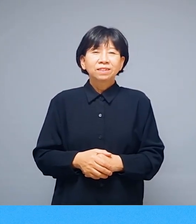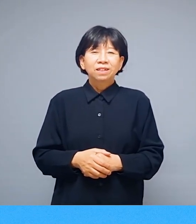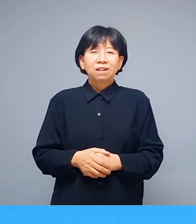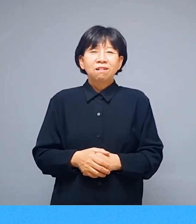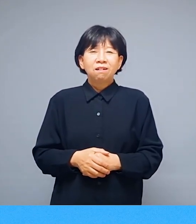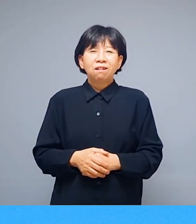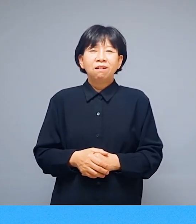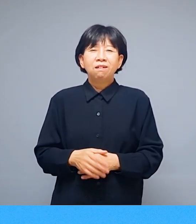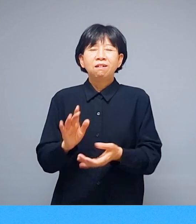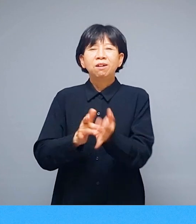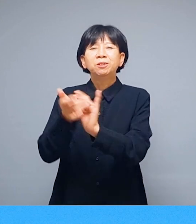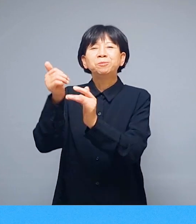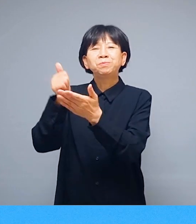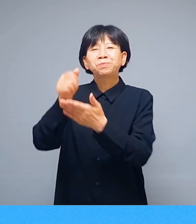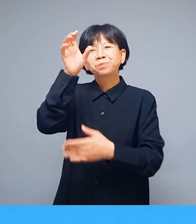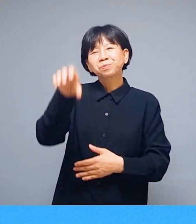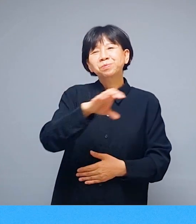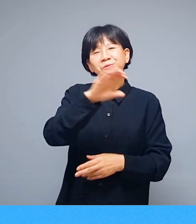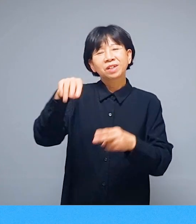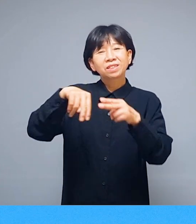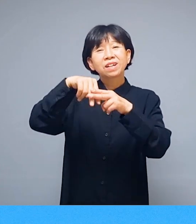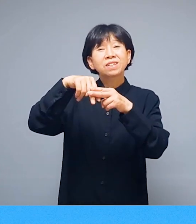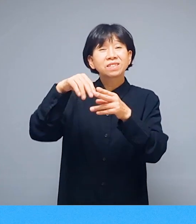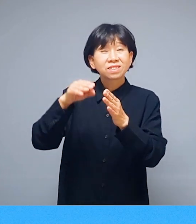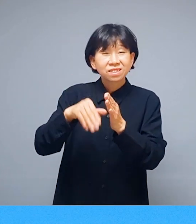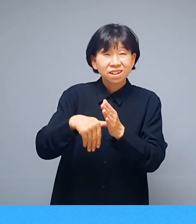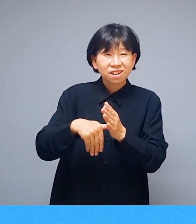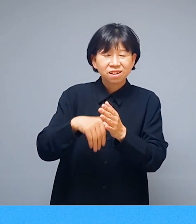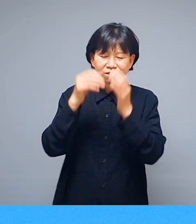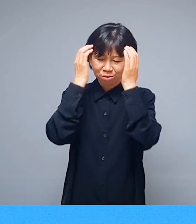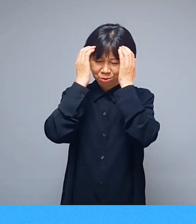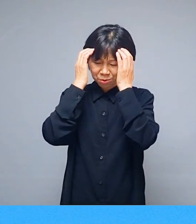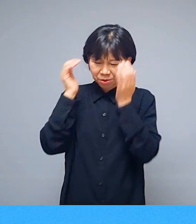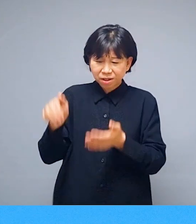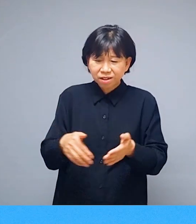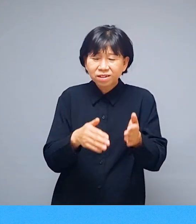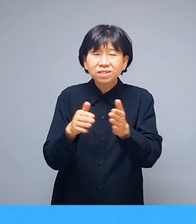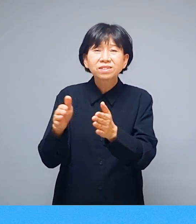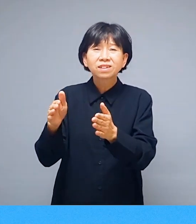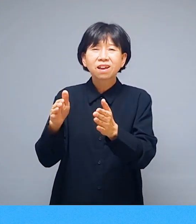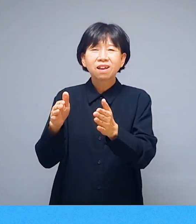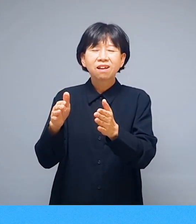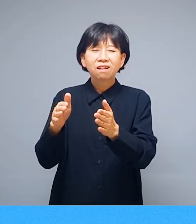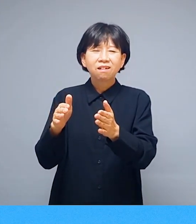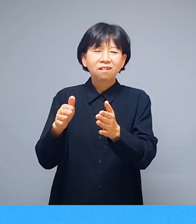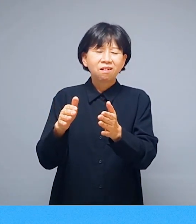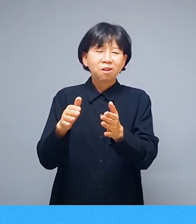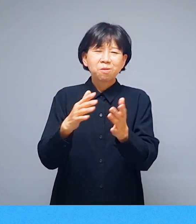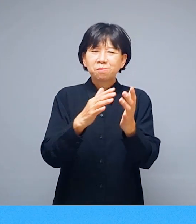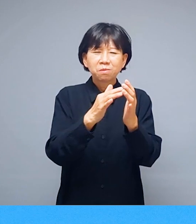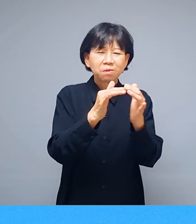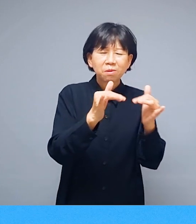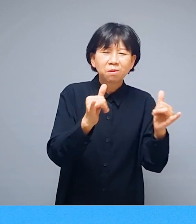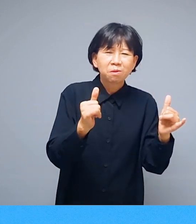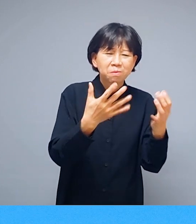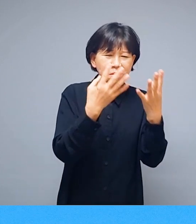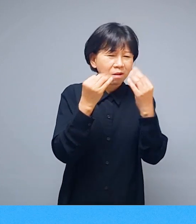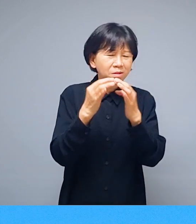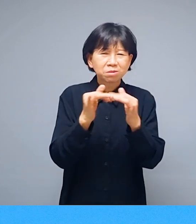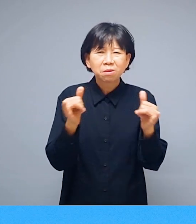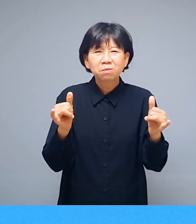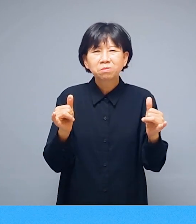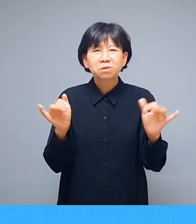감춰버린 것 같습니다. 예수님은 환호보다 고난의 길을, 편안함보다 순종과 사랑의 길을 택하십니다.